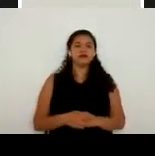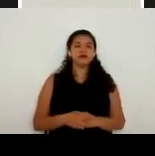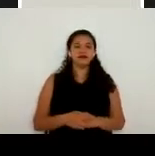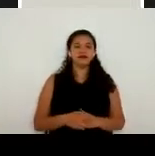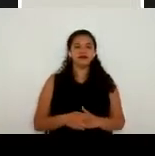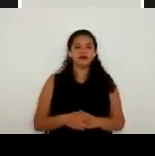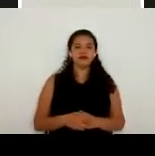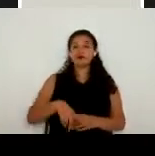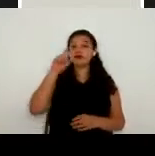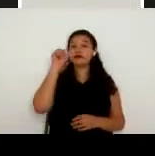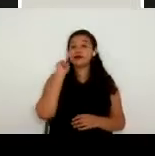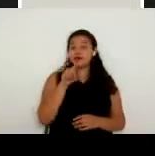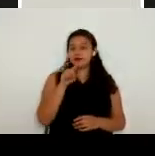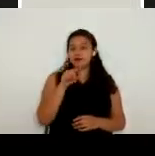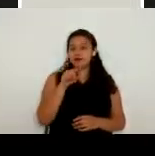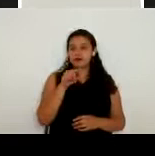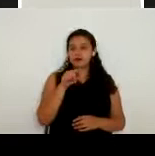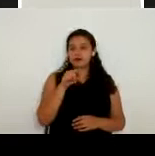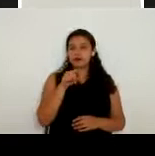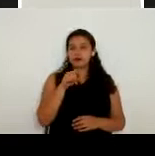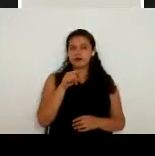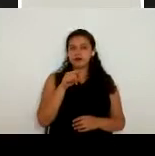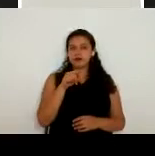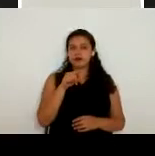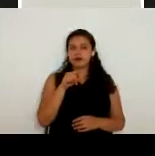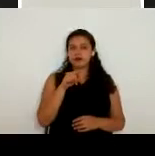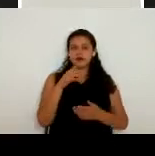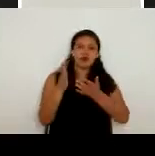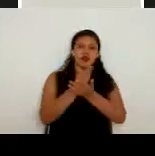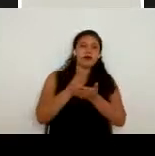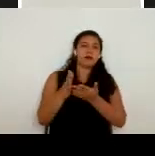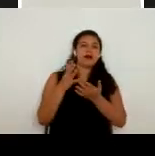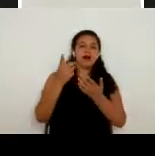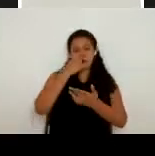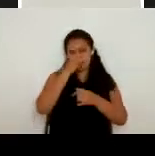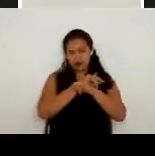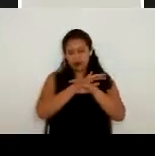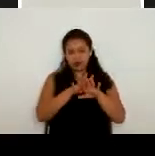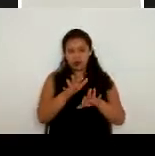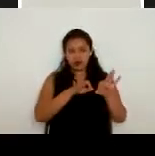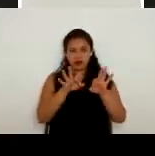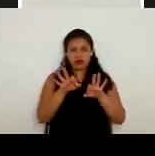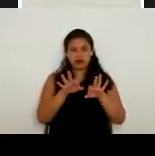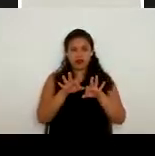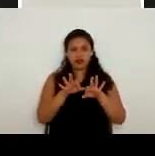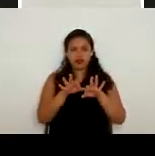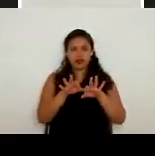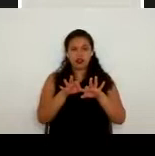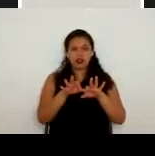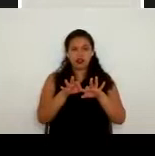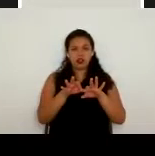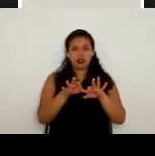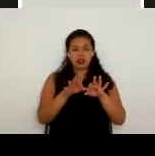y también dice que además de investigar los datos socioeconómicos hay que